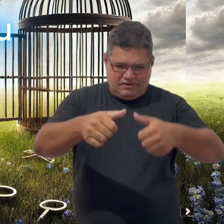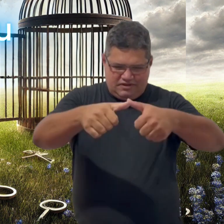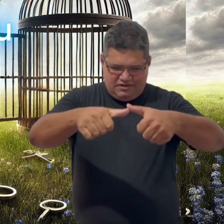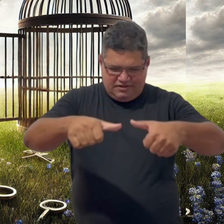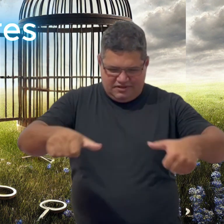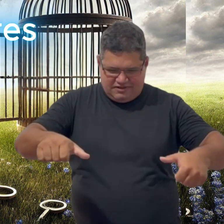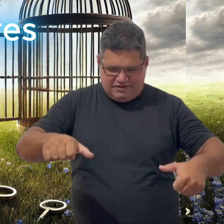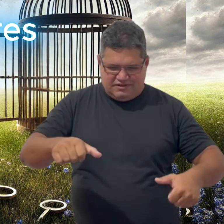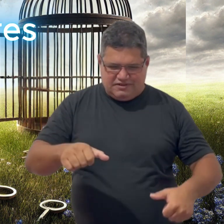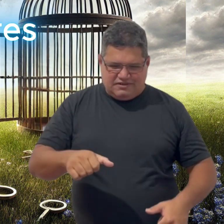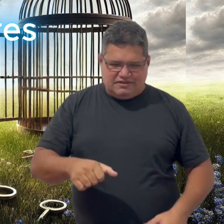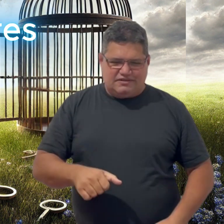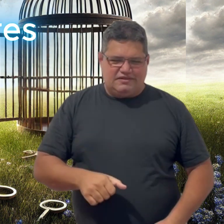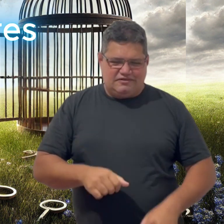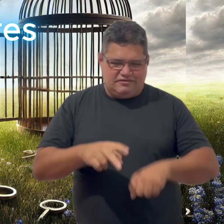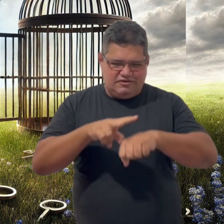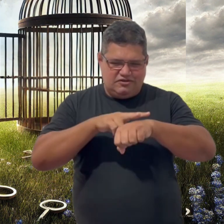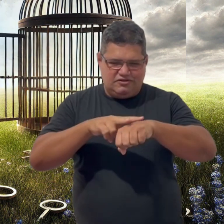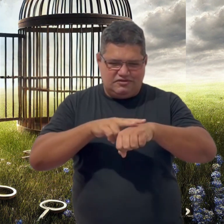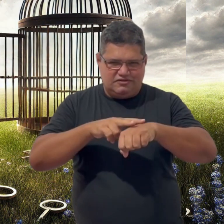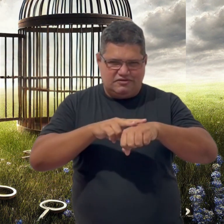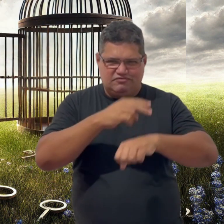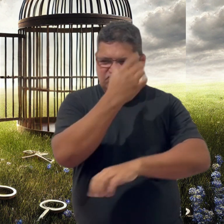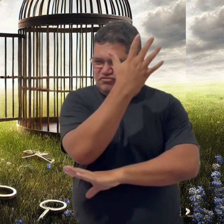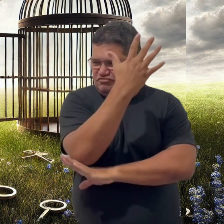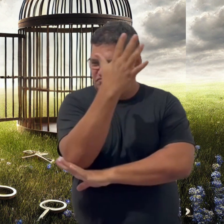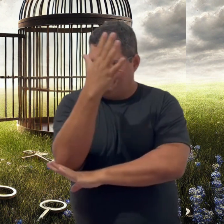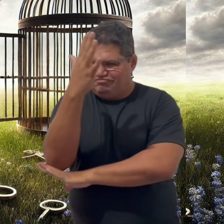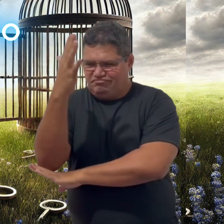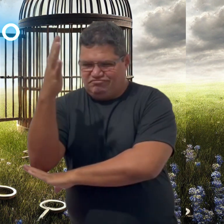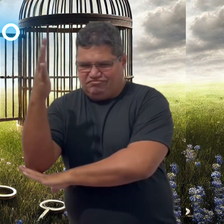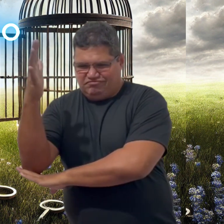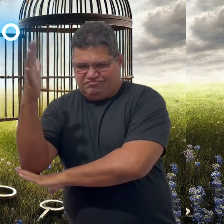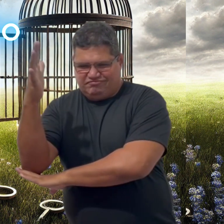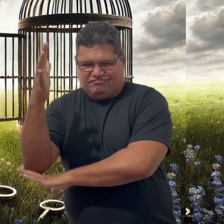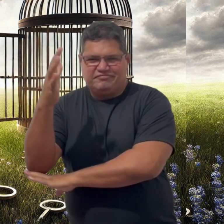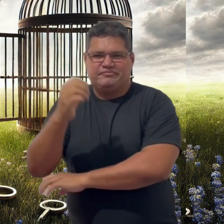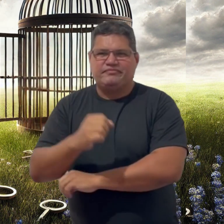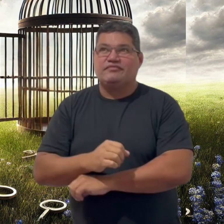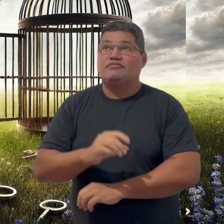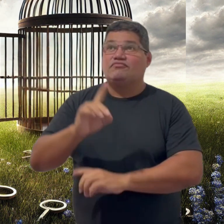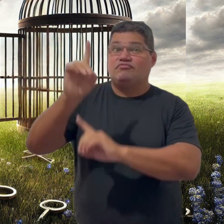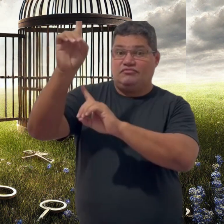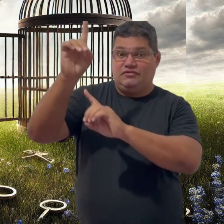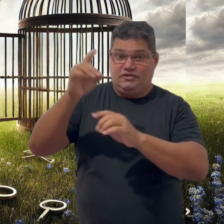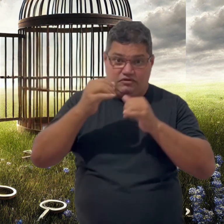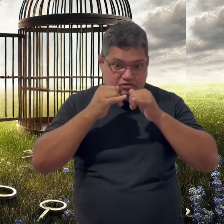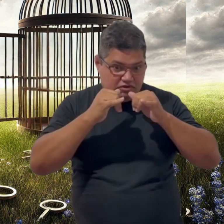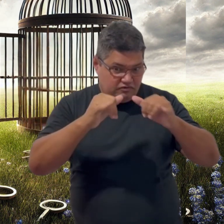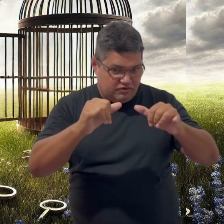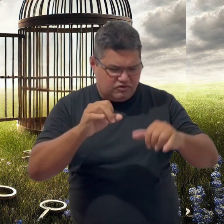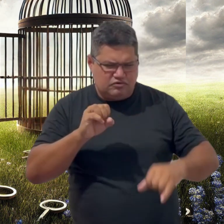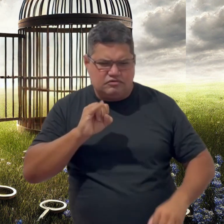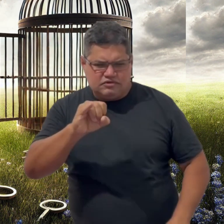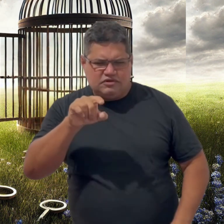E avisou: se comeres dele, morrerão.